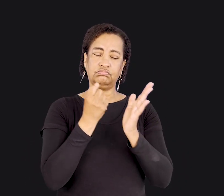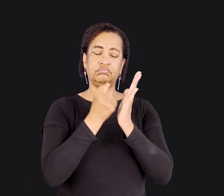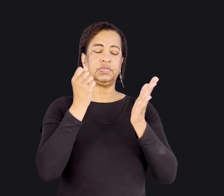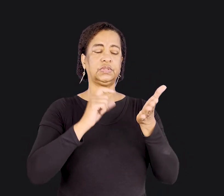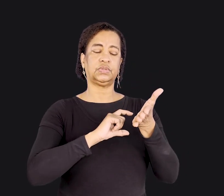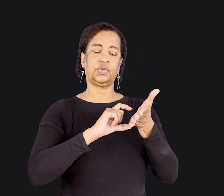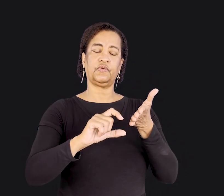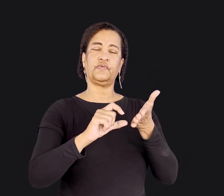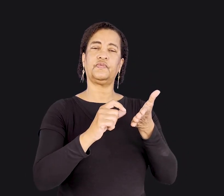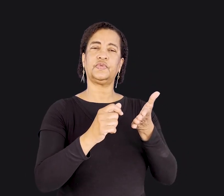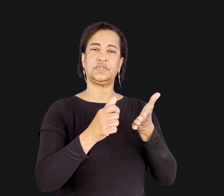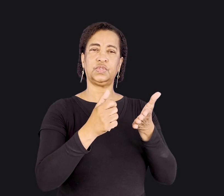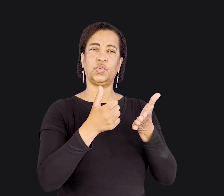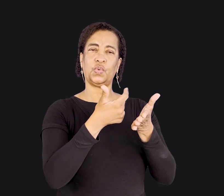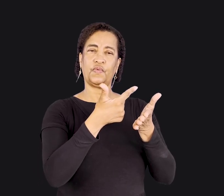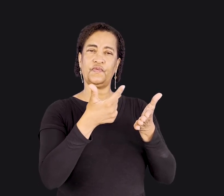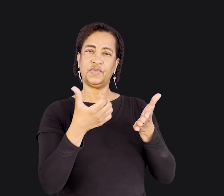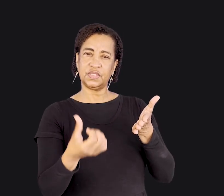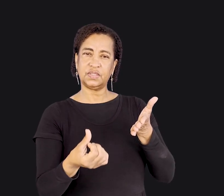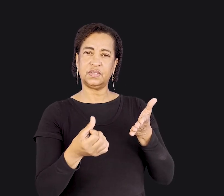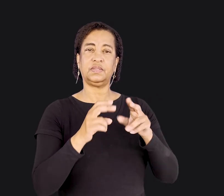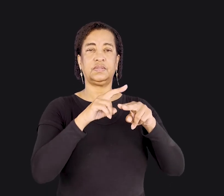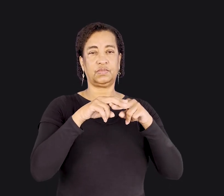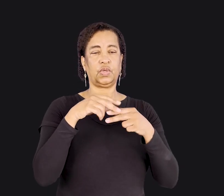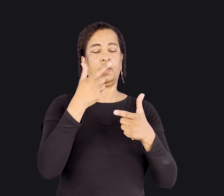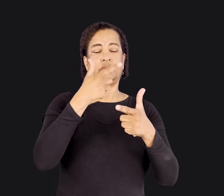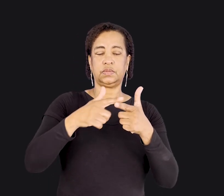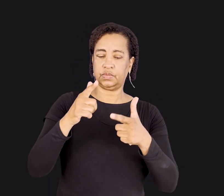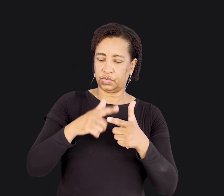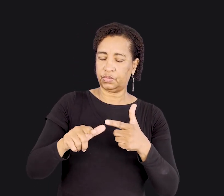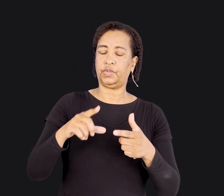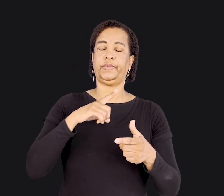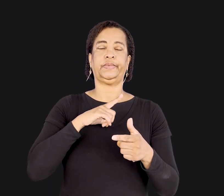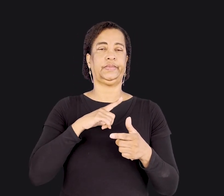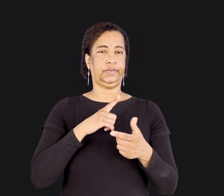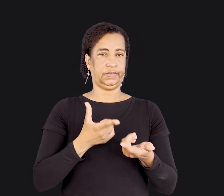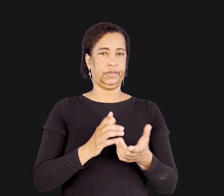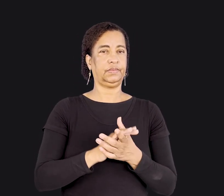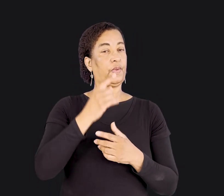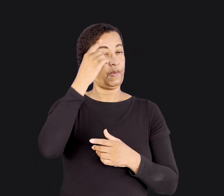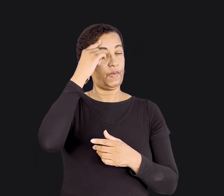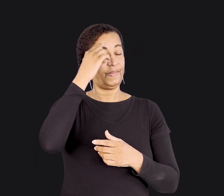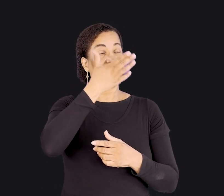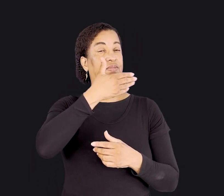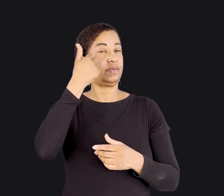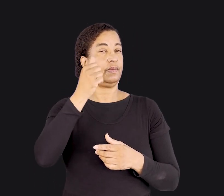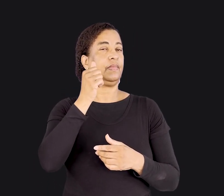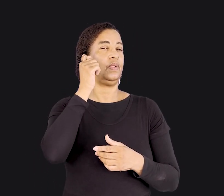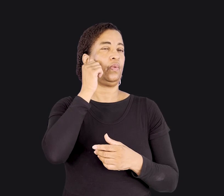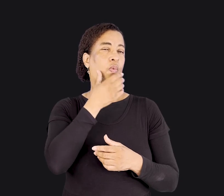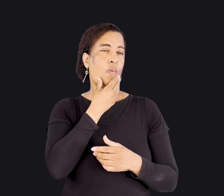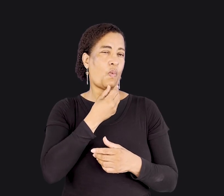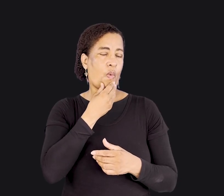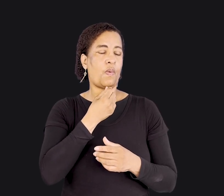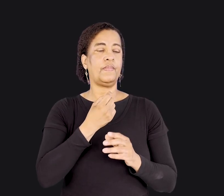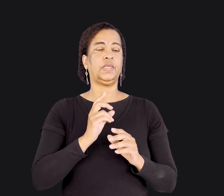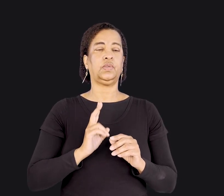o versículo 26. Por causa dos problemas atuais, penso que é melhor o homem permanecer como está.